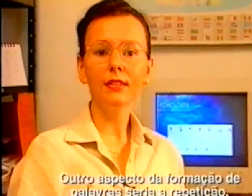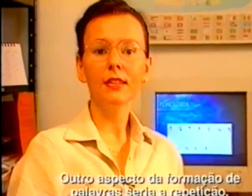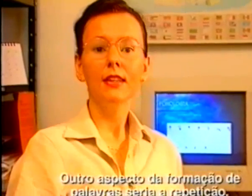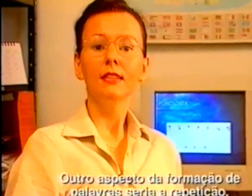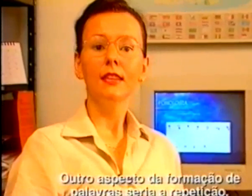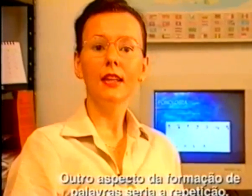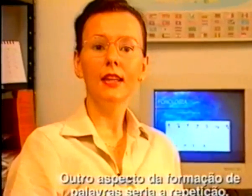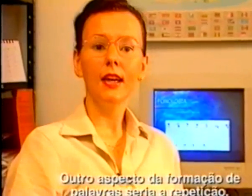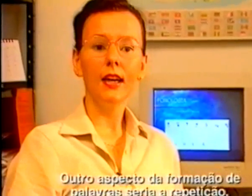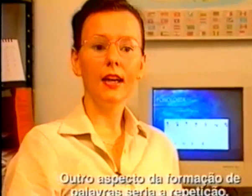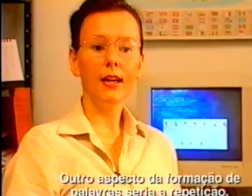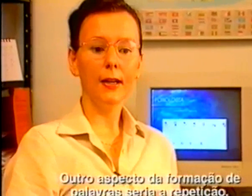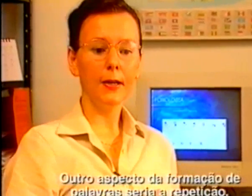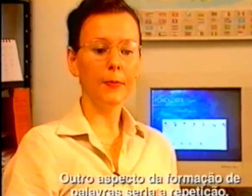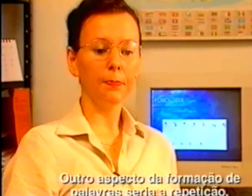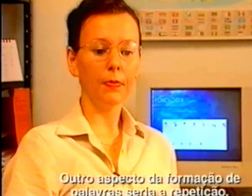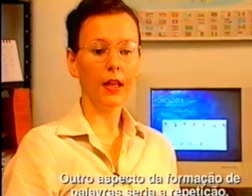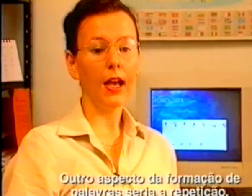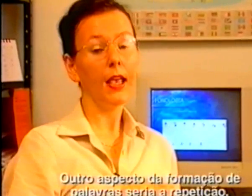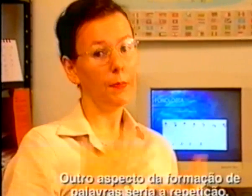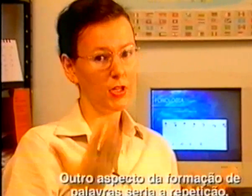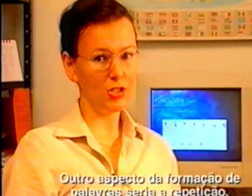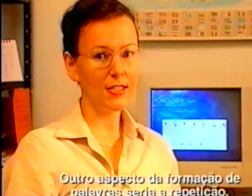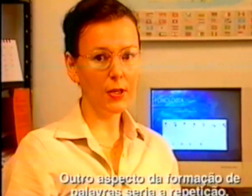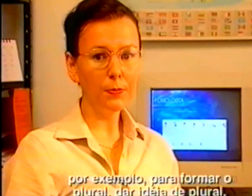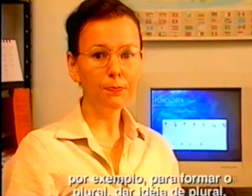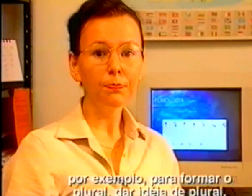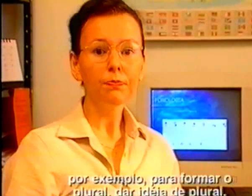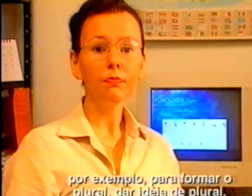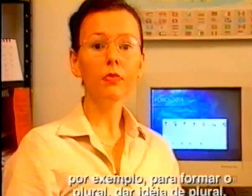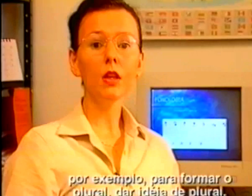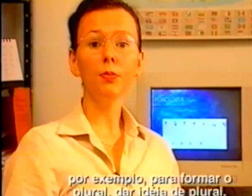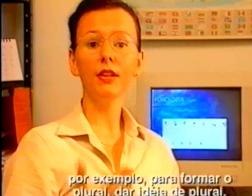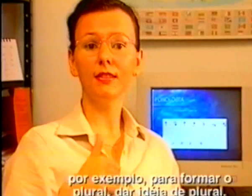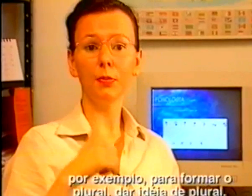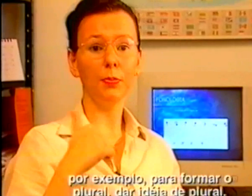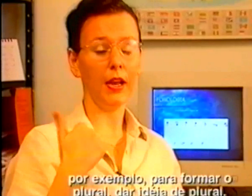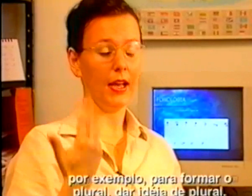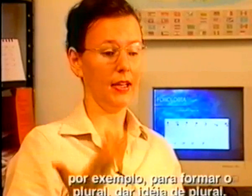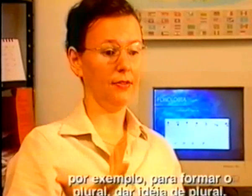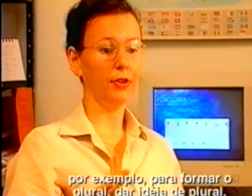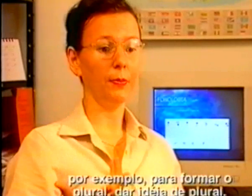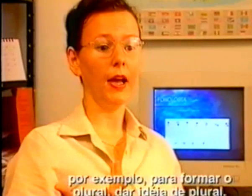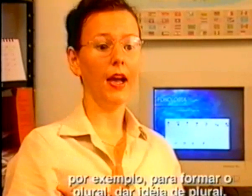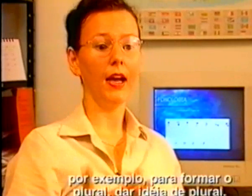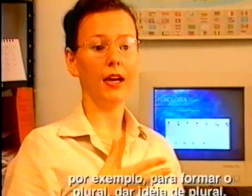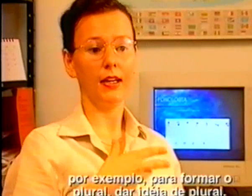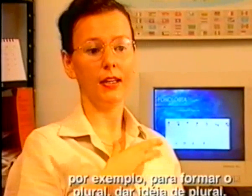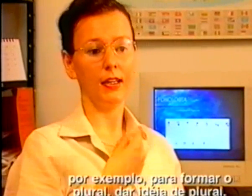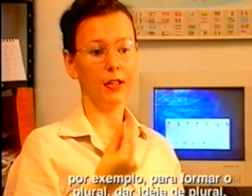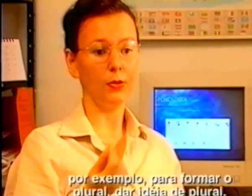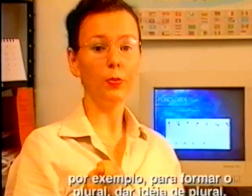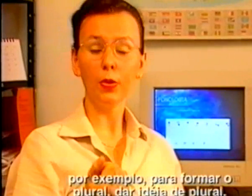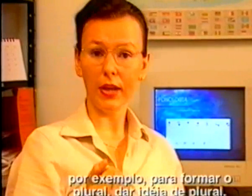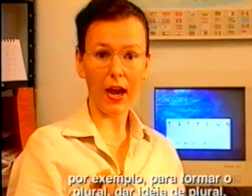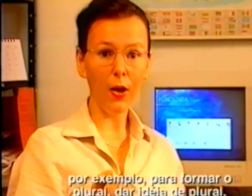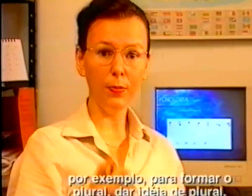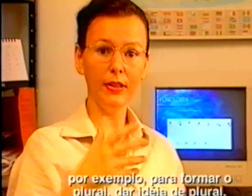palavras seria a repetição. Por exemplo, para formar o plural,